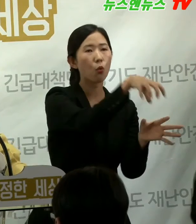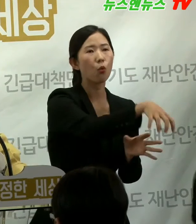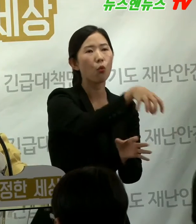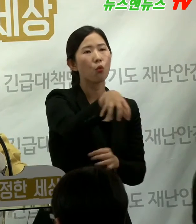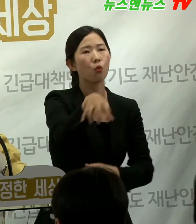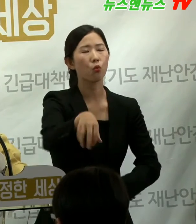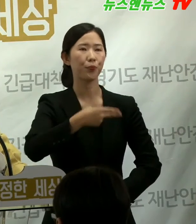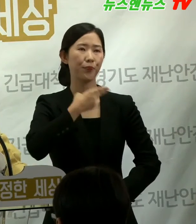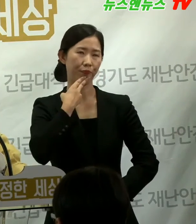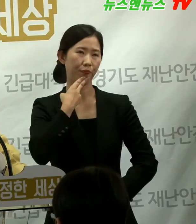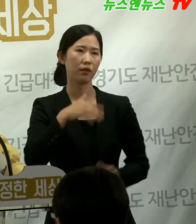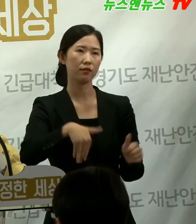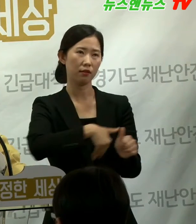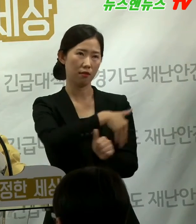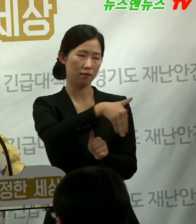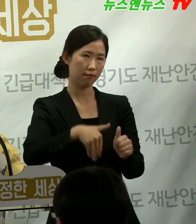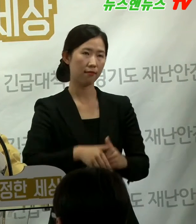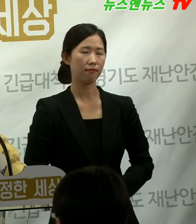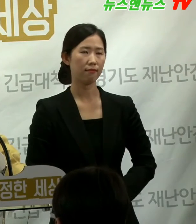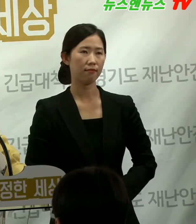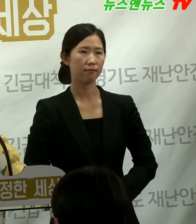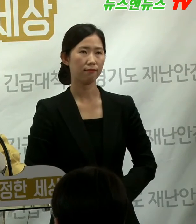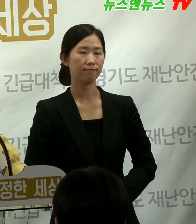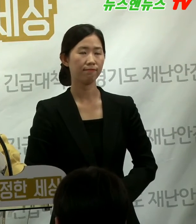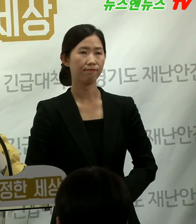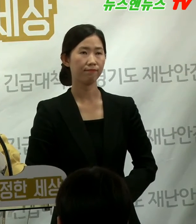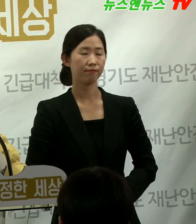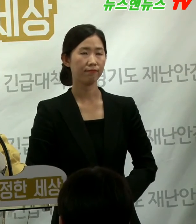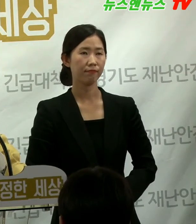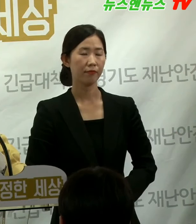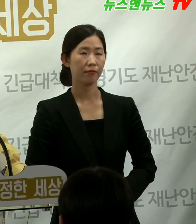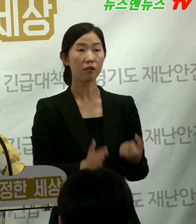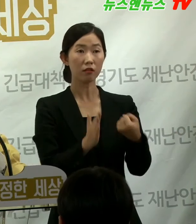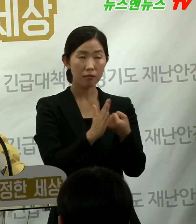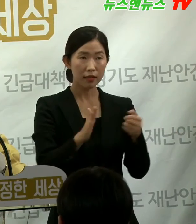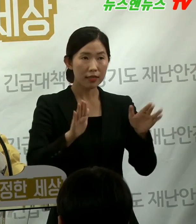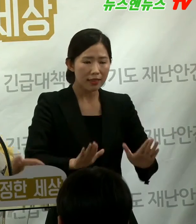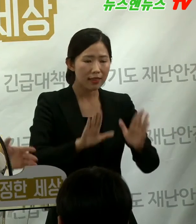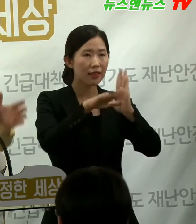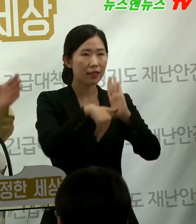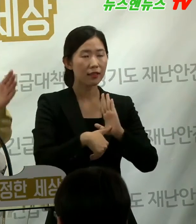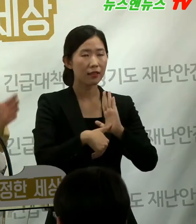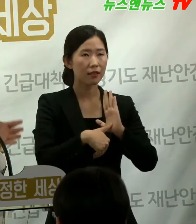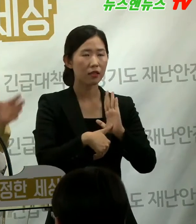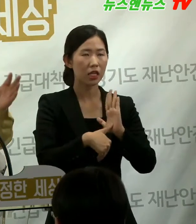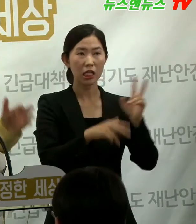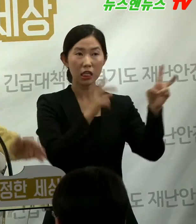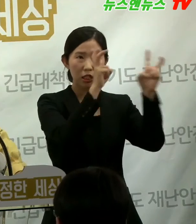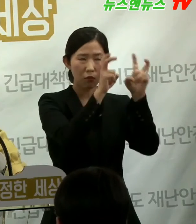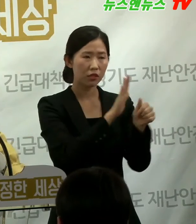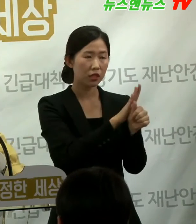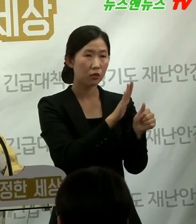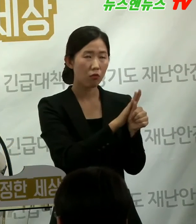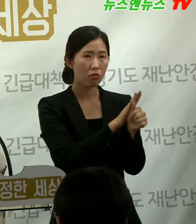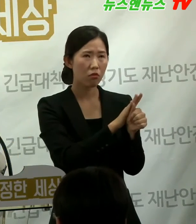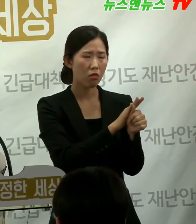시대가 됐습니다. 이럴 때 문제는 기업의 지원을 강화해서 공급 측면을 아무리 늘려도